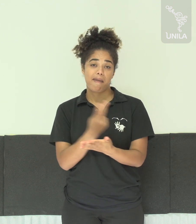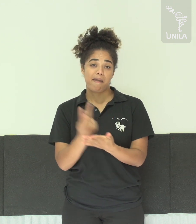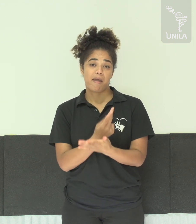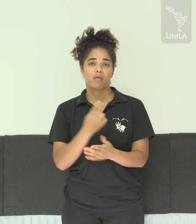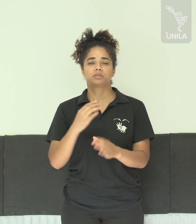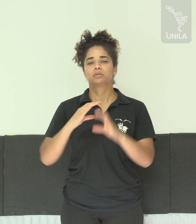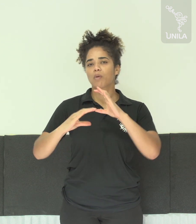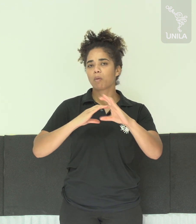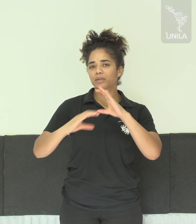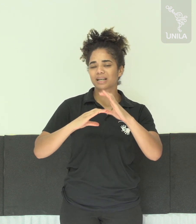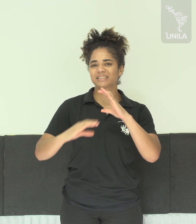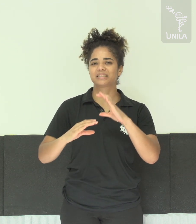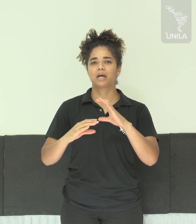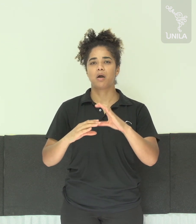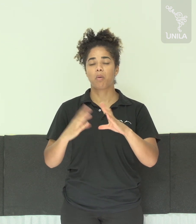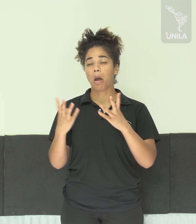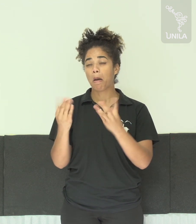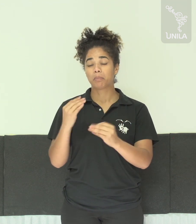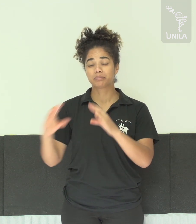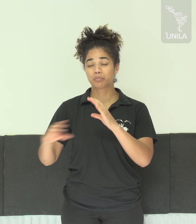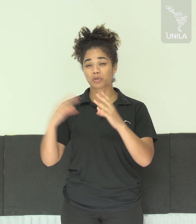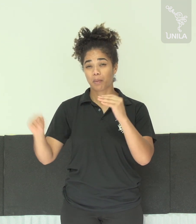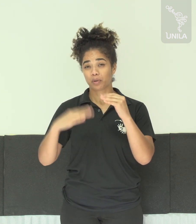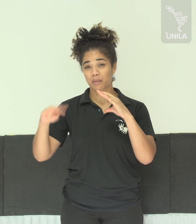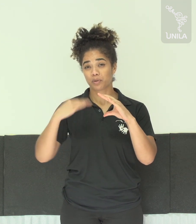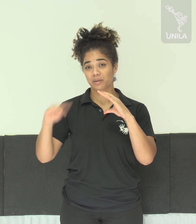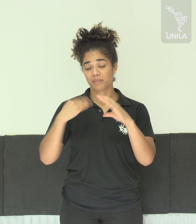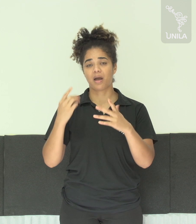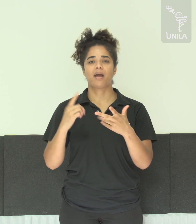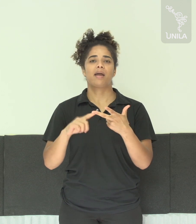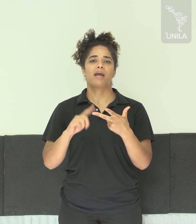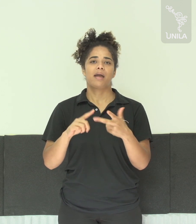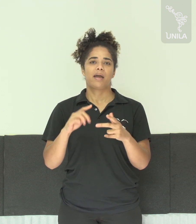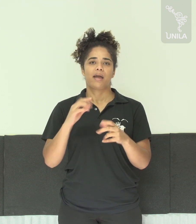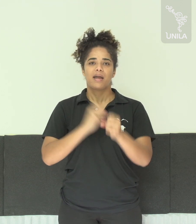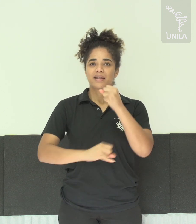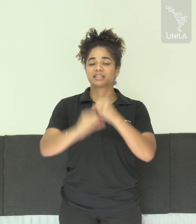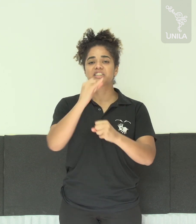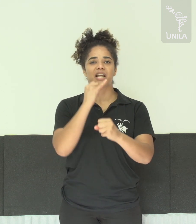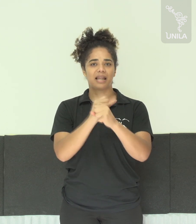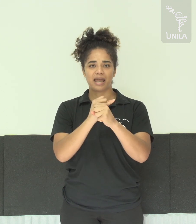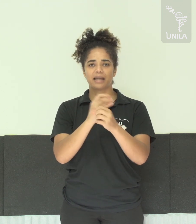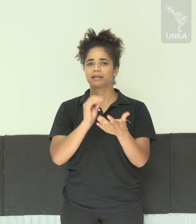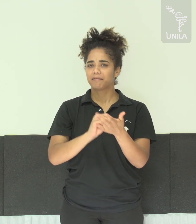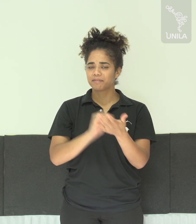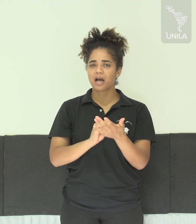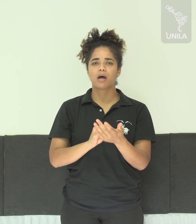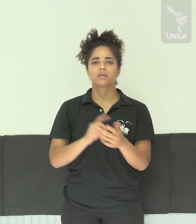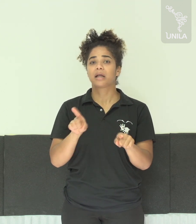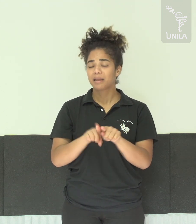congestionamento das linhas de comunicação, falta de energia elétrica, bem como outros